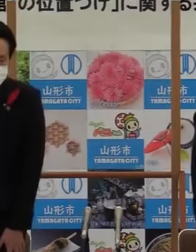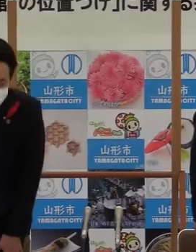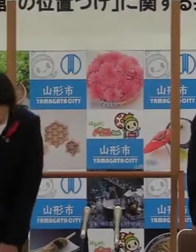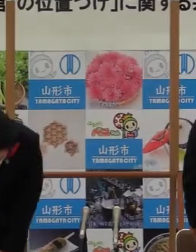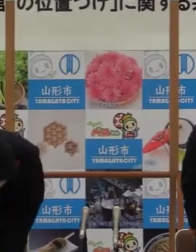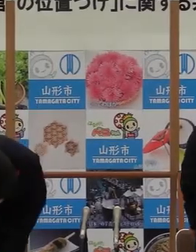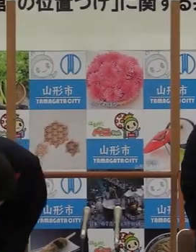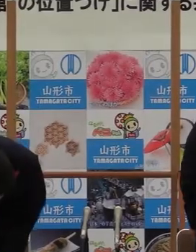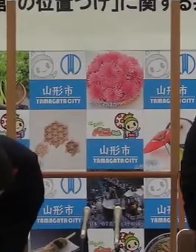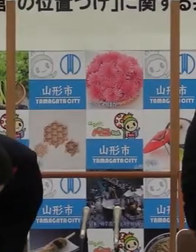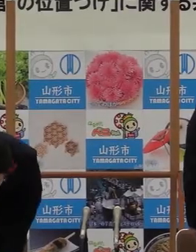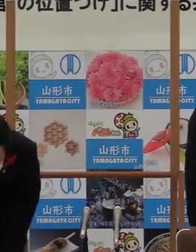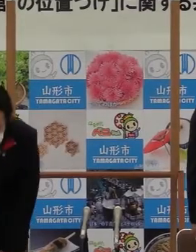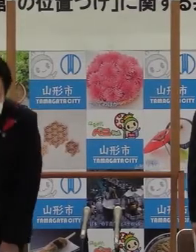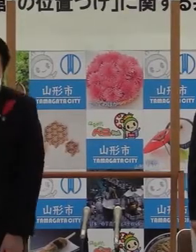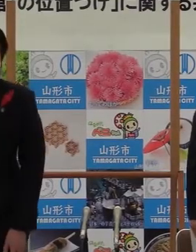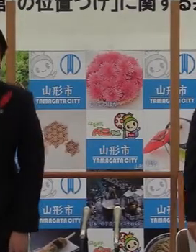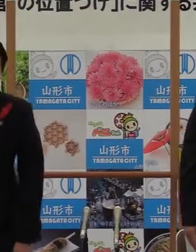します。